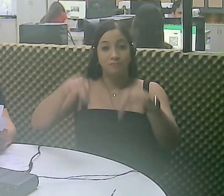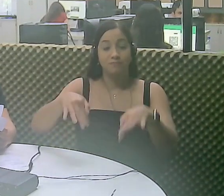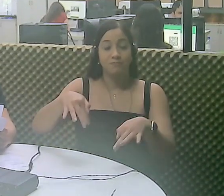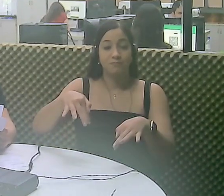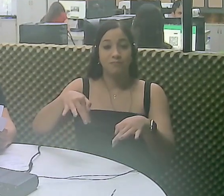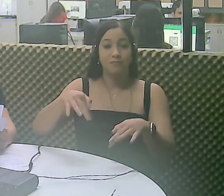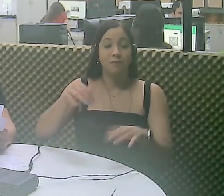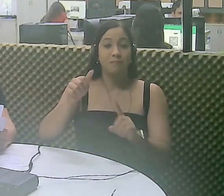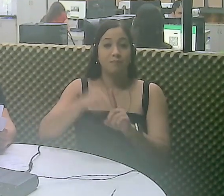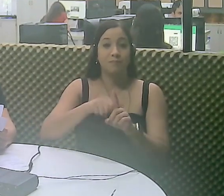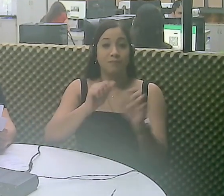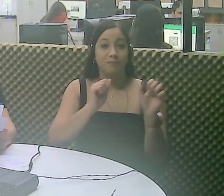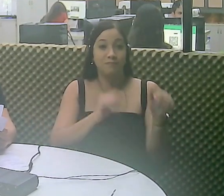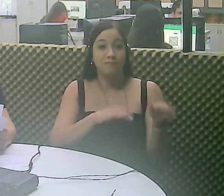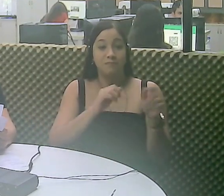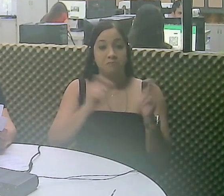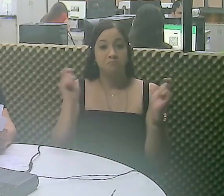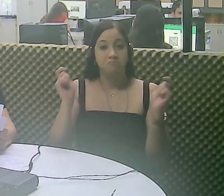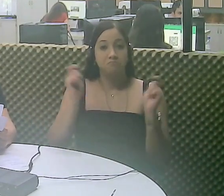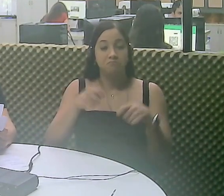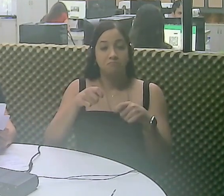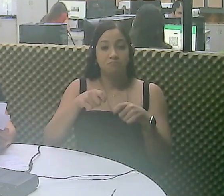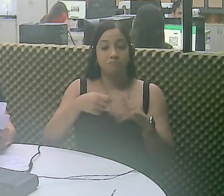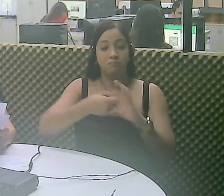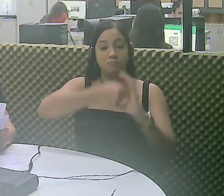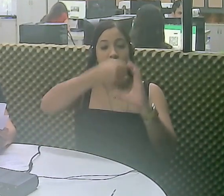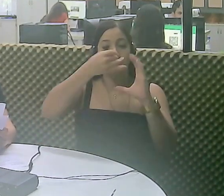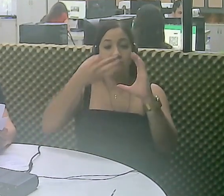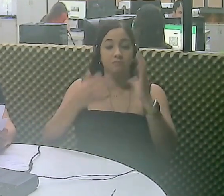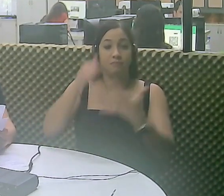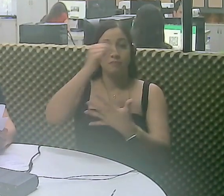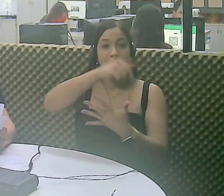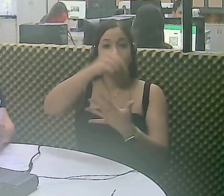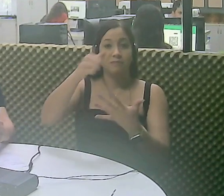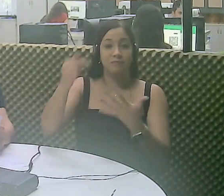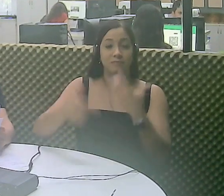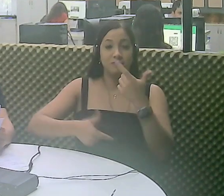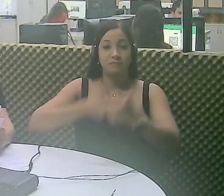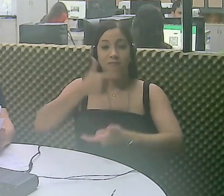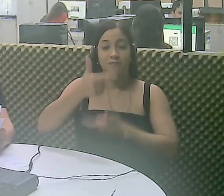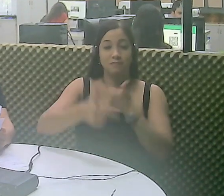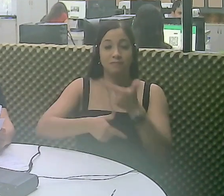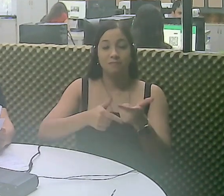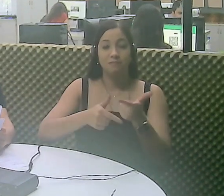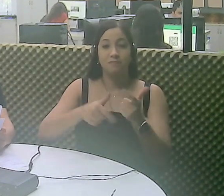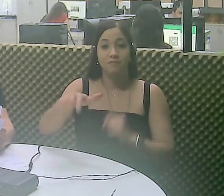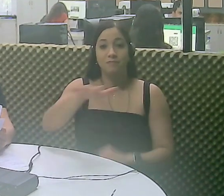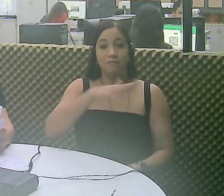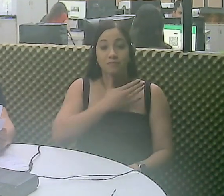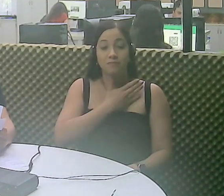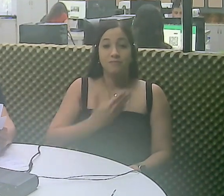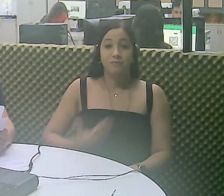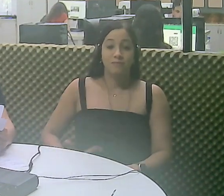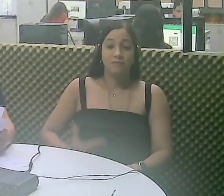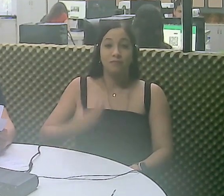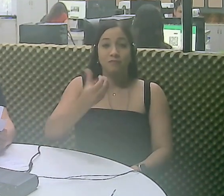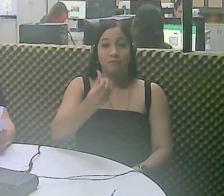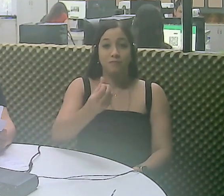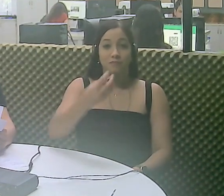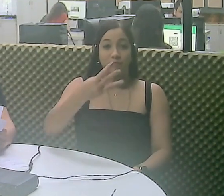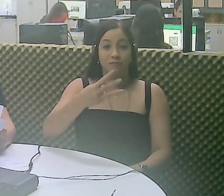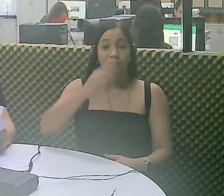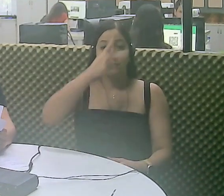de setembro, se habilitaram dentro dos critérios do comércio e prestação de serviços em áreas públicas